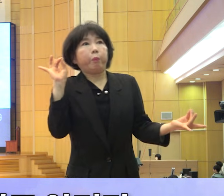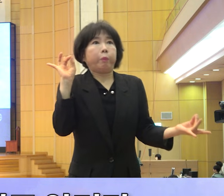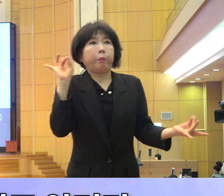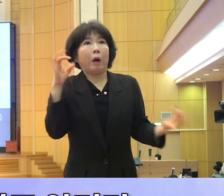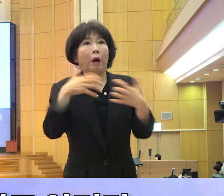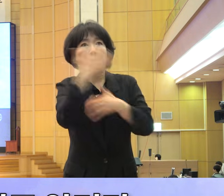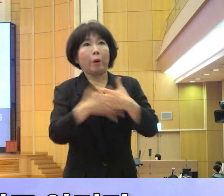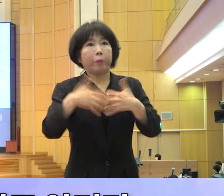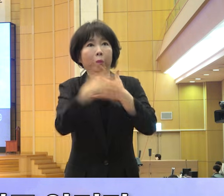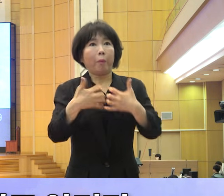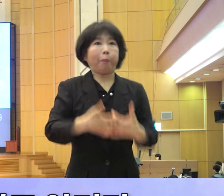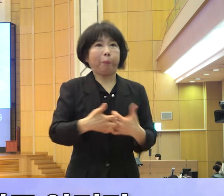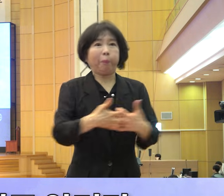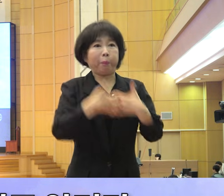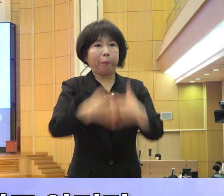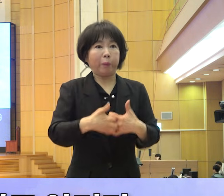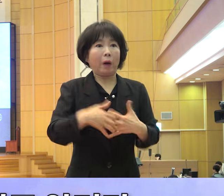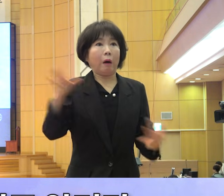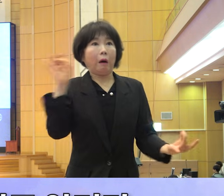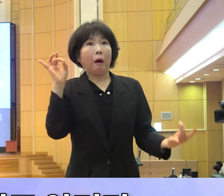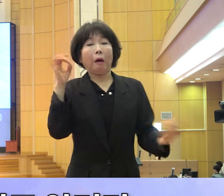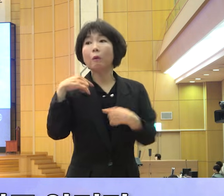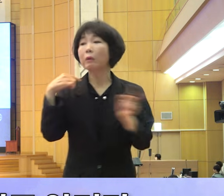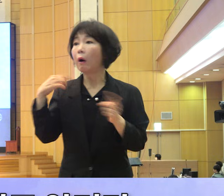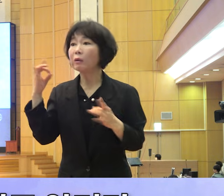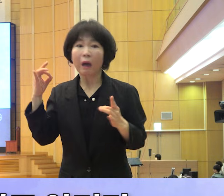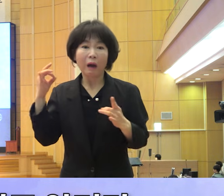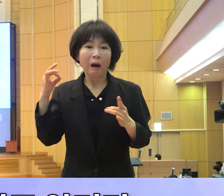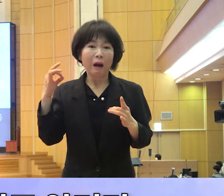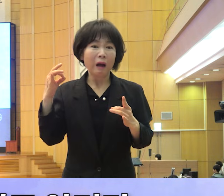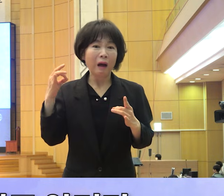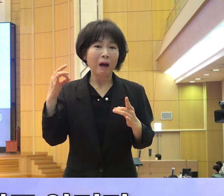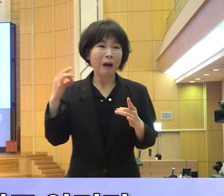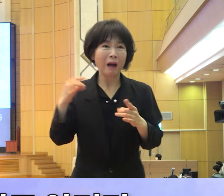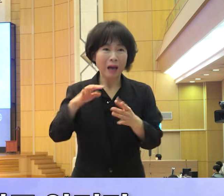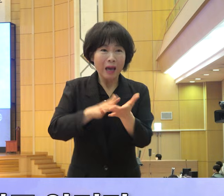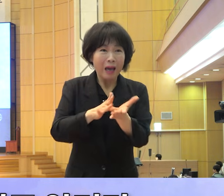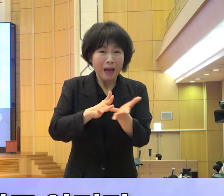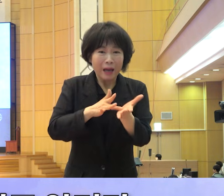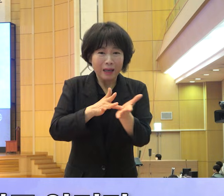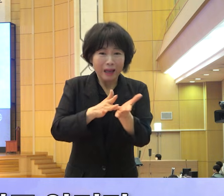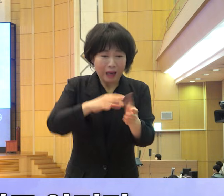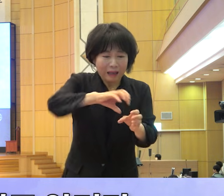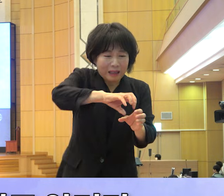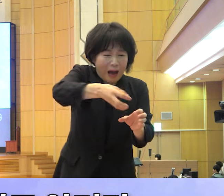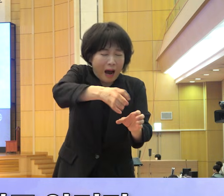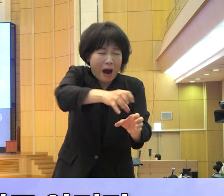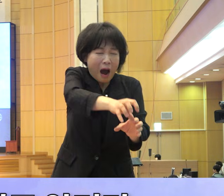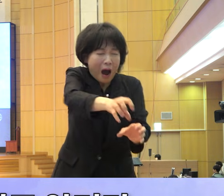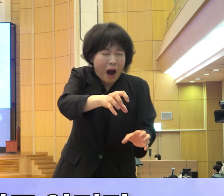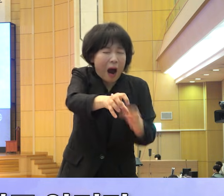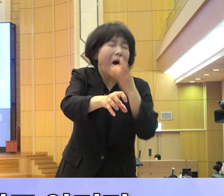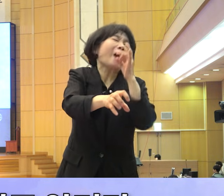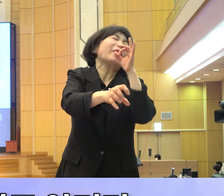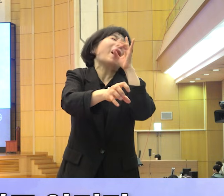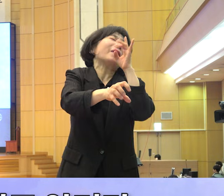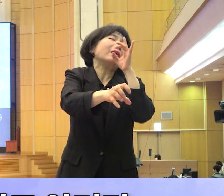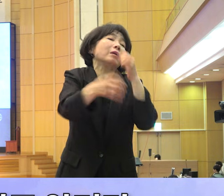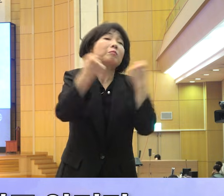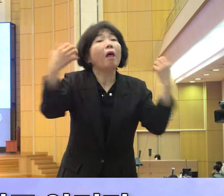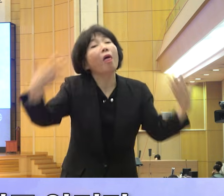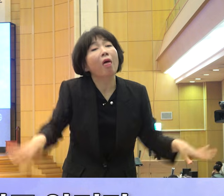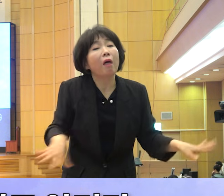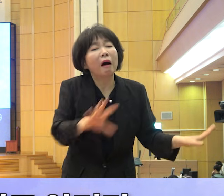육체도 움직이지 못하는데 막 하려고 하면 아스피린 그 뚜껑을 열려고 해도 이게 안 돼.